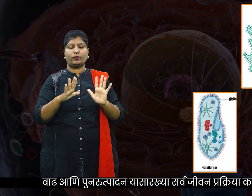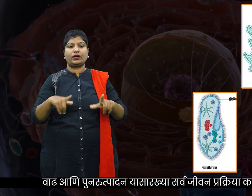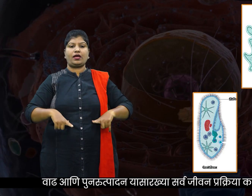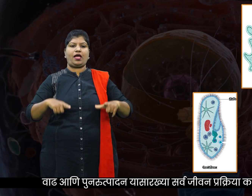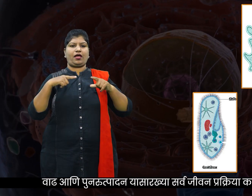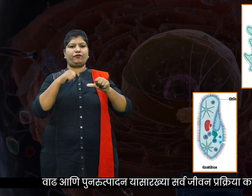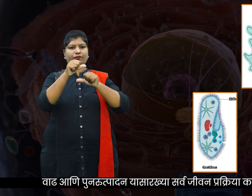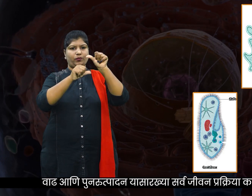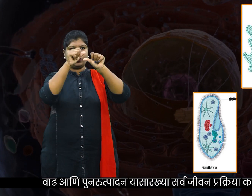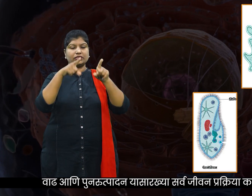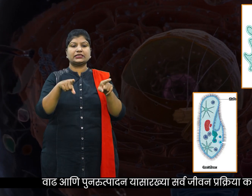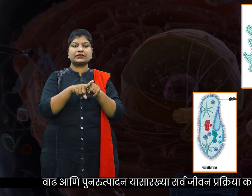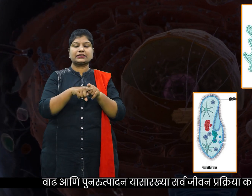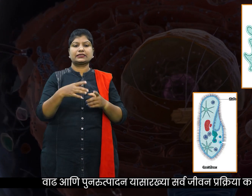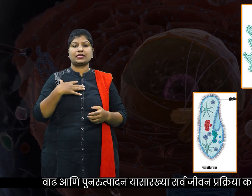आहे.